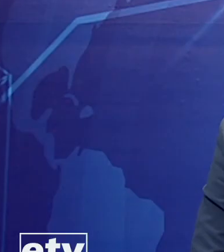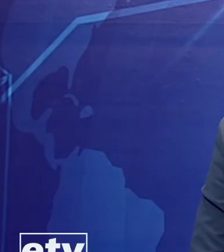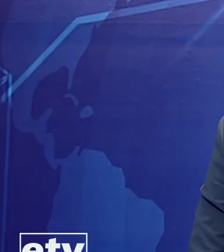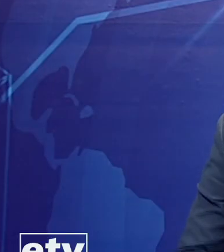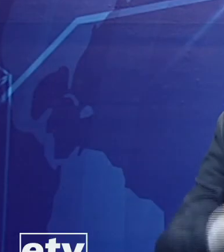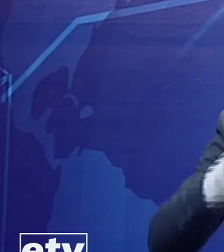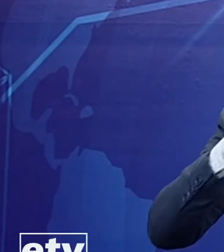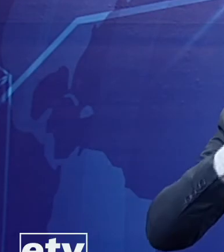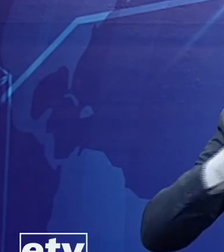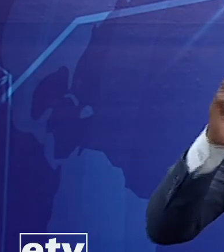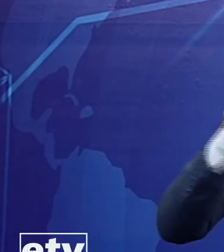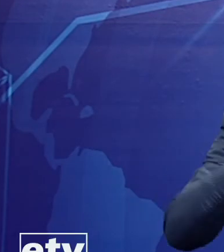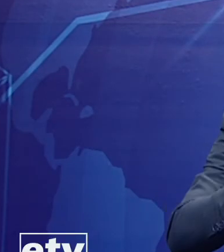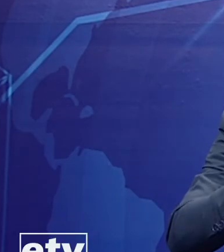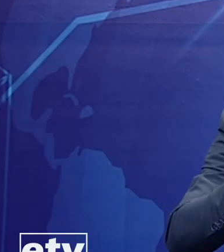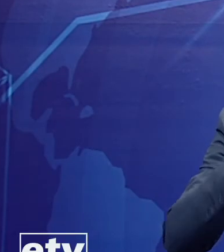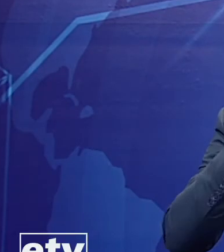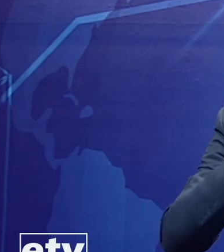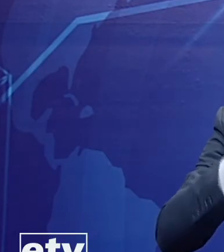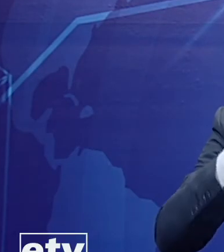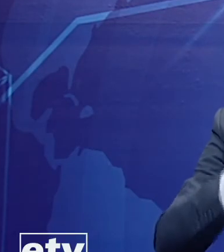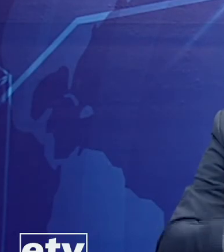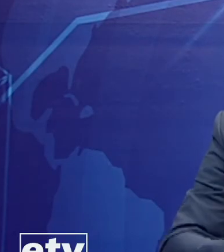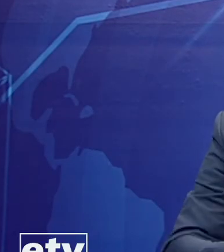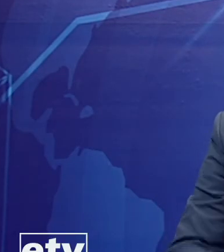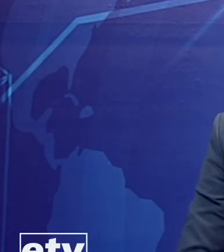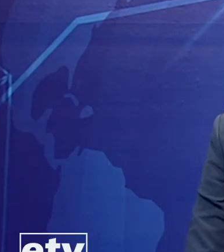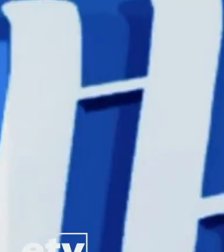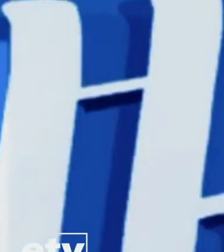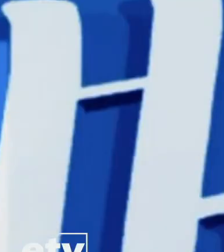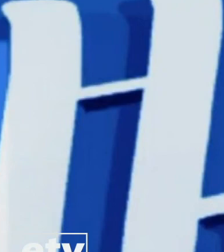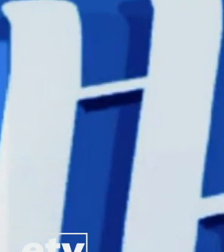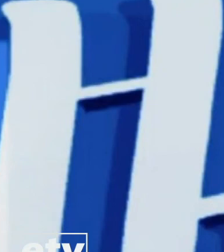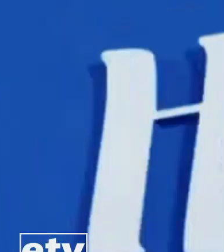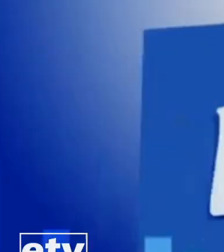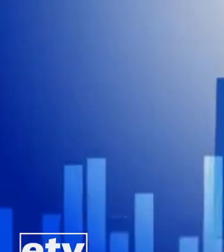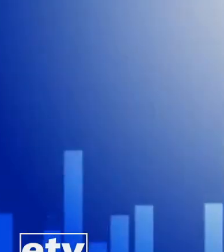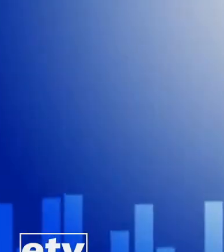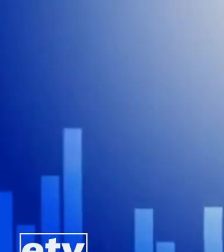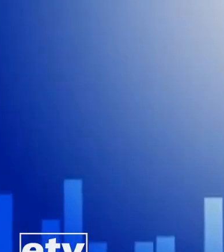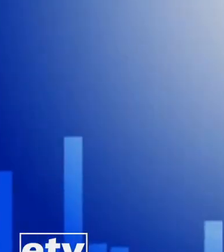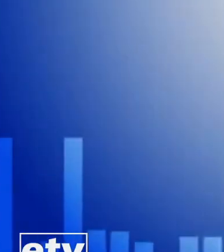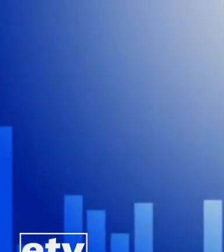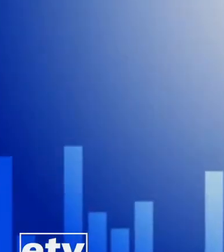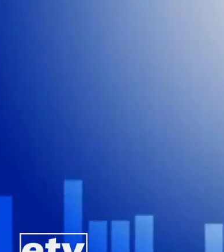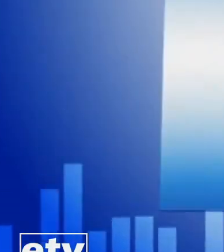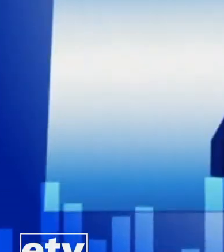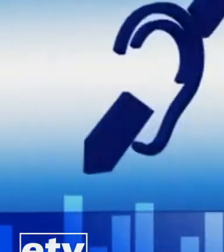ዜና አበቃ። መልካም ቆይታ።